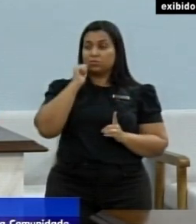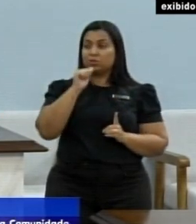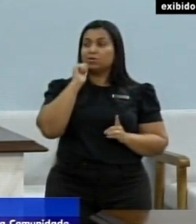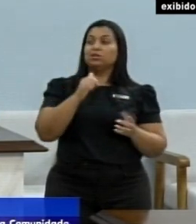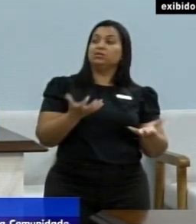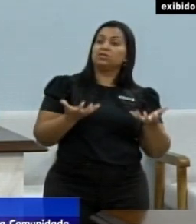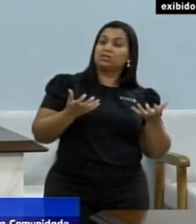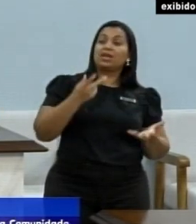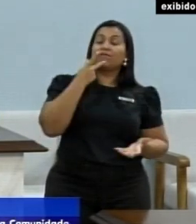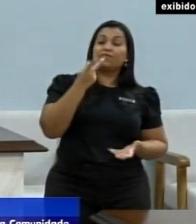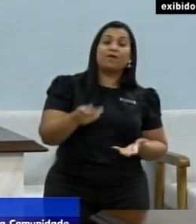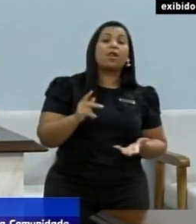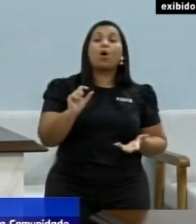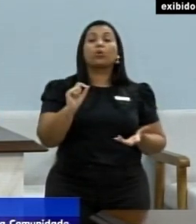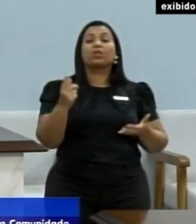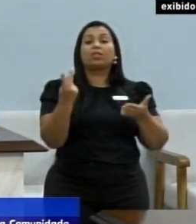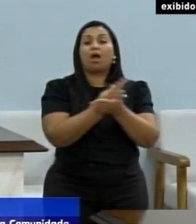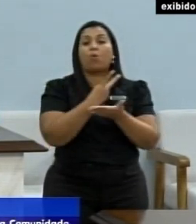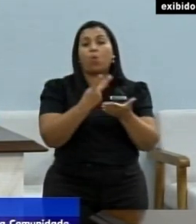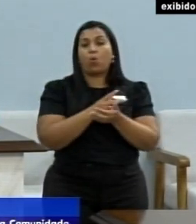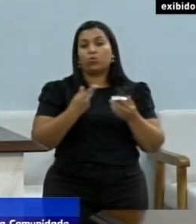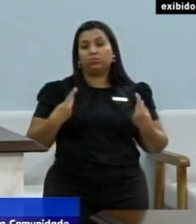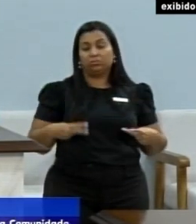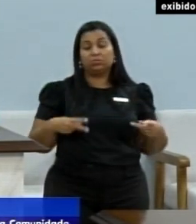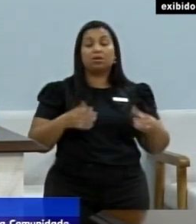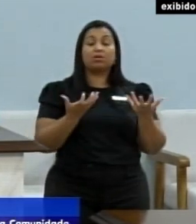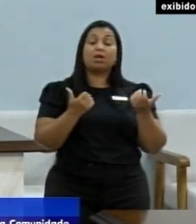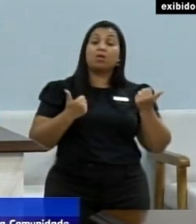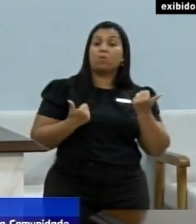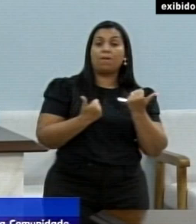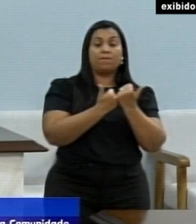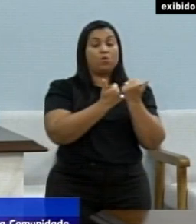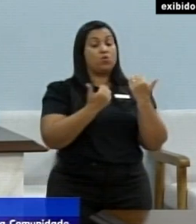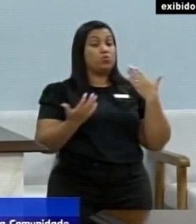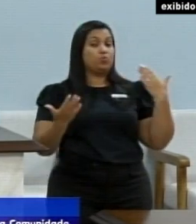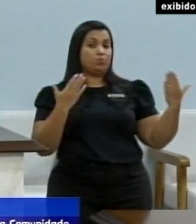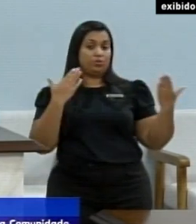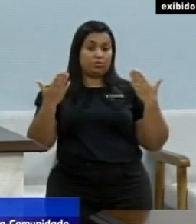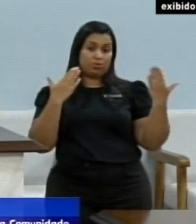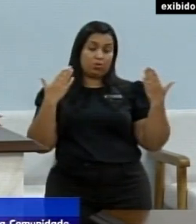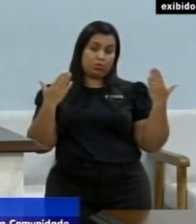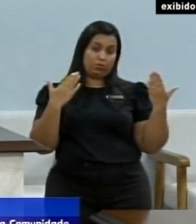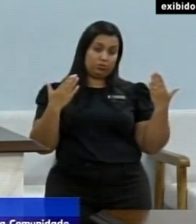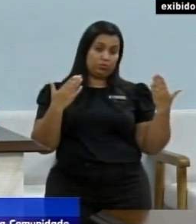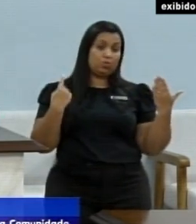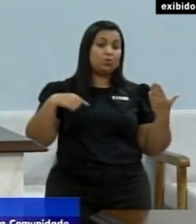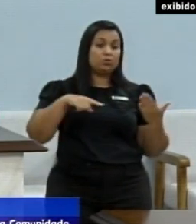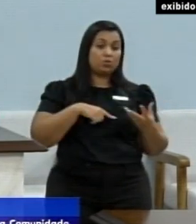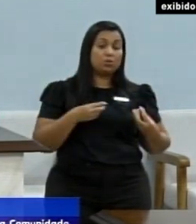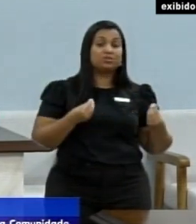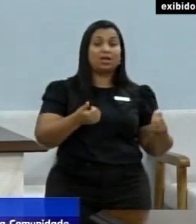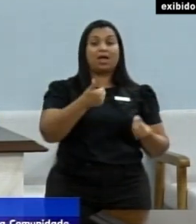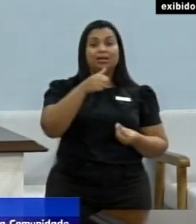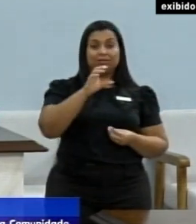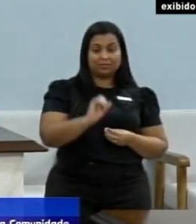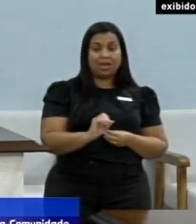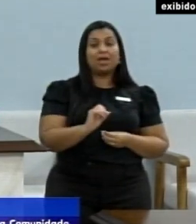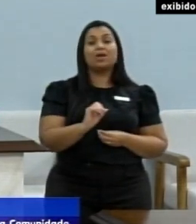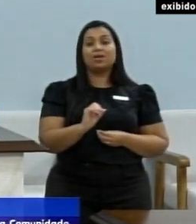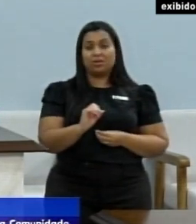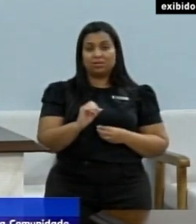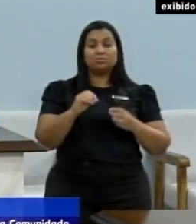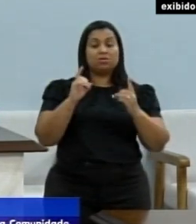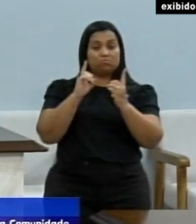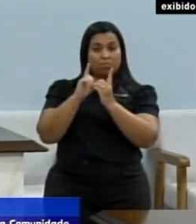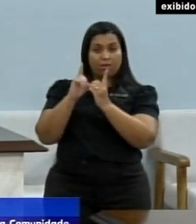querem falar sobre o que elas estão passando, que querem um apoio psicológico do que elas estão passando. A gente oferece 10 sessões para essas mulheres, para